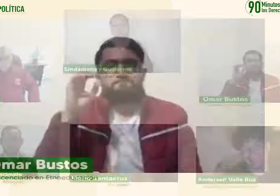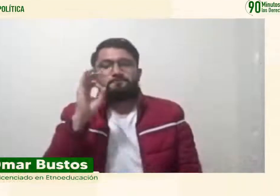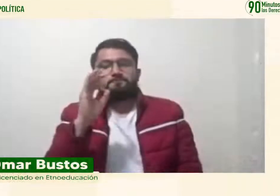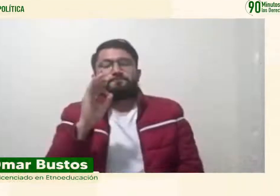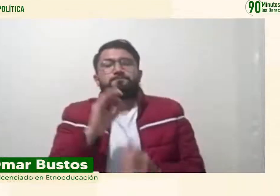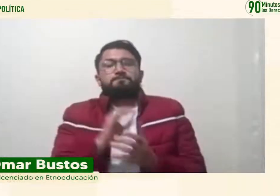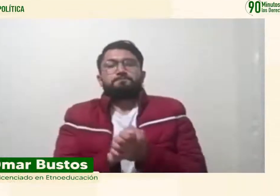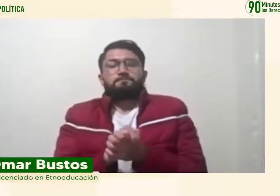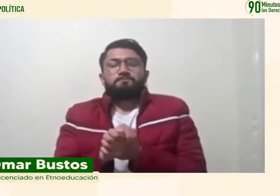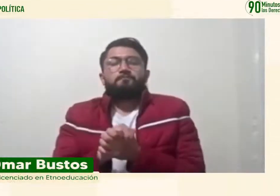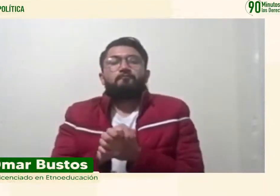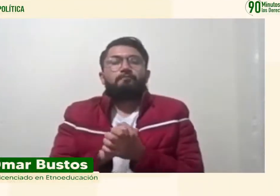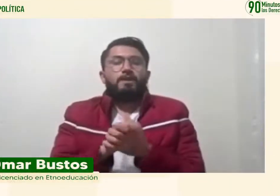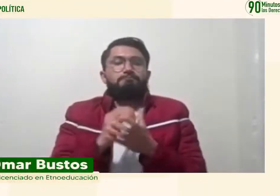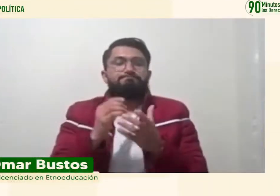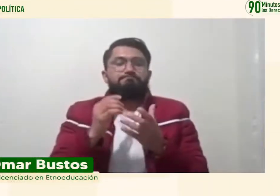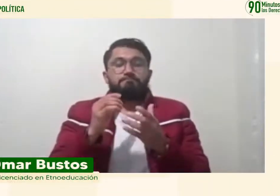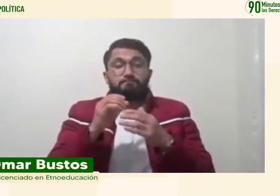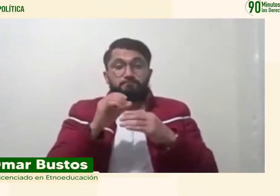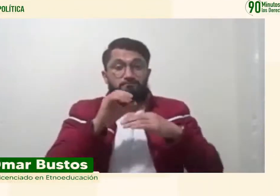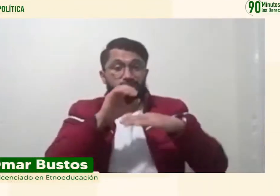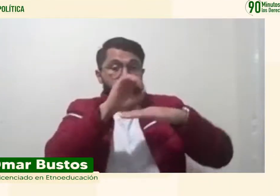adelante omar bueno